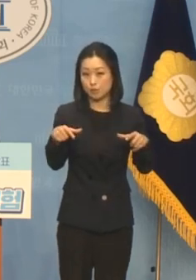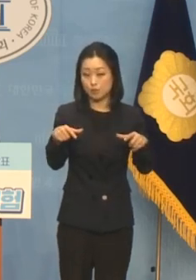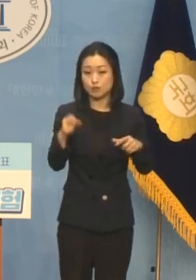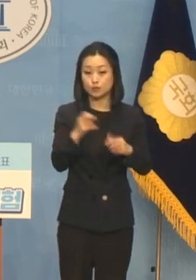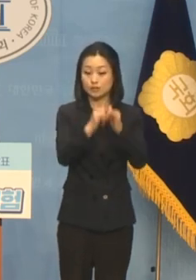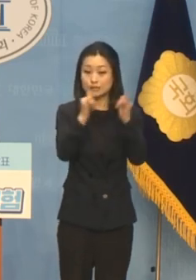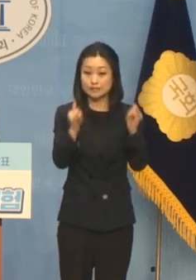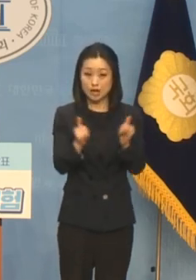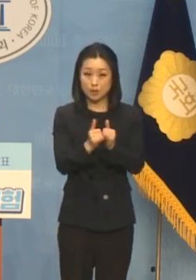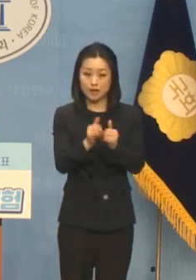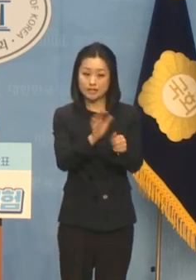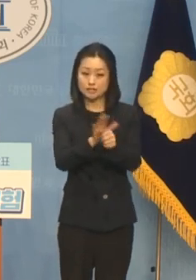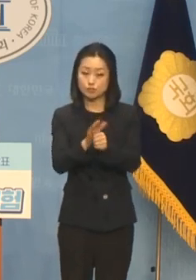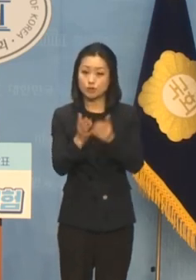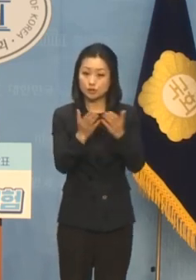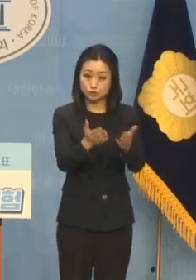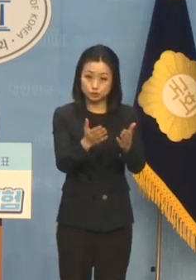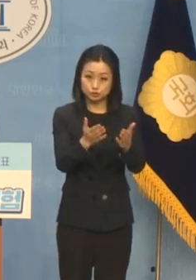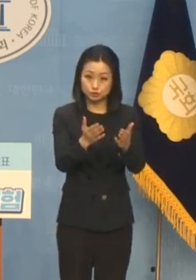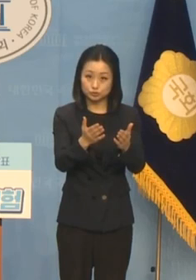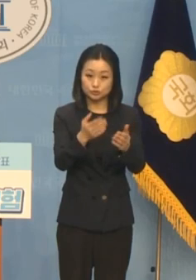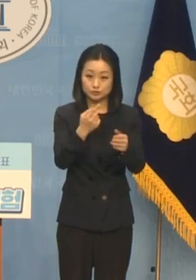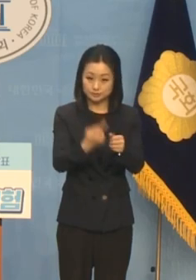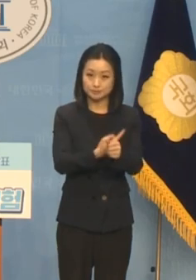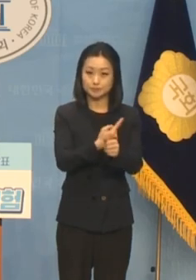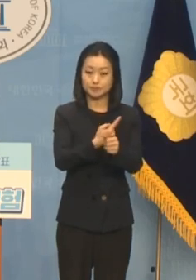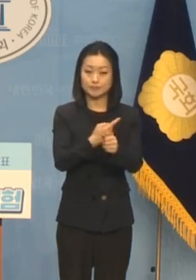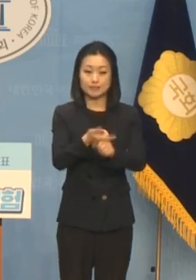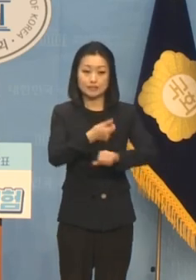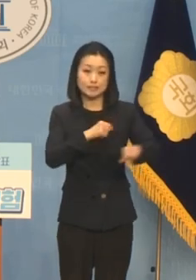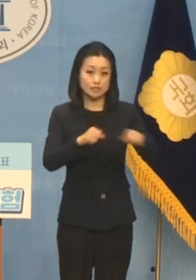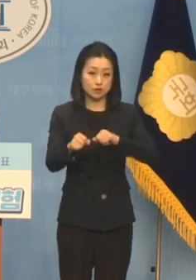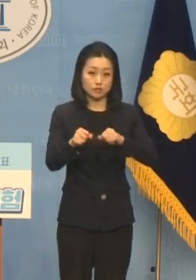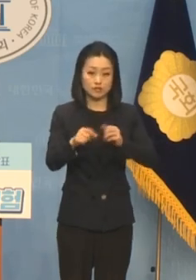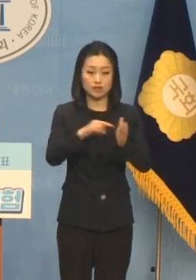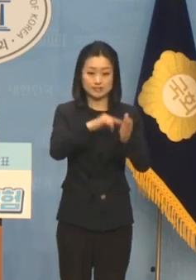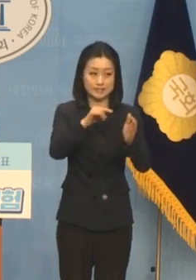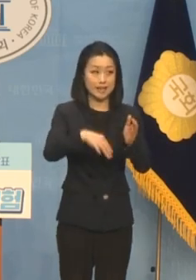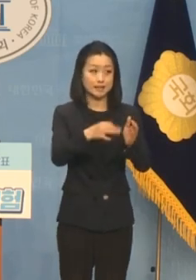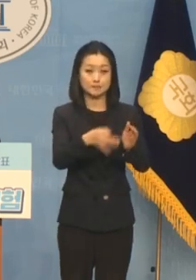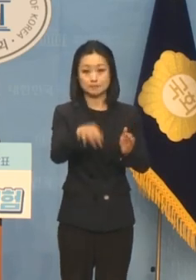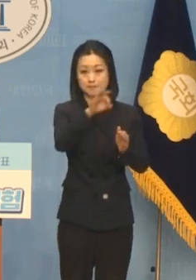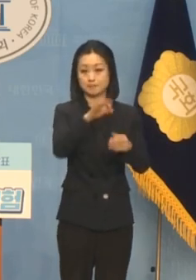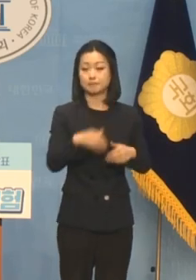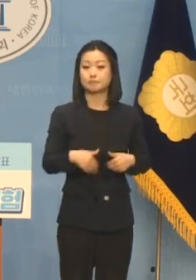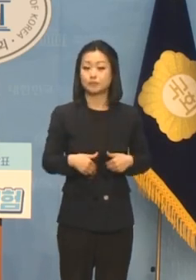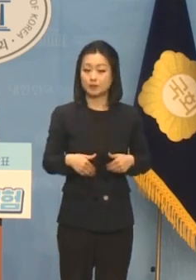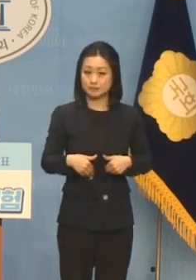실현에 대한 공감대가 형성되는 것과 발맞춰 적극적인 증세도 추진하겠습니다.